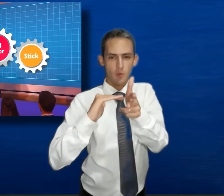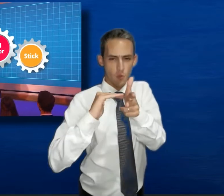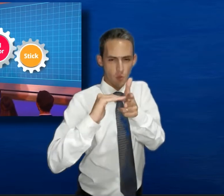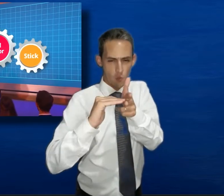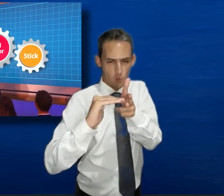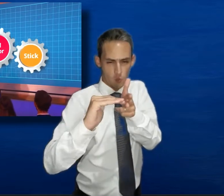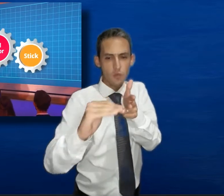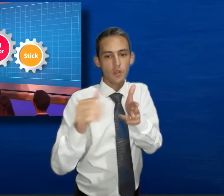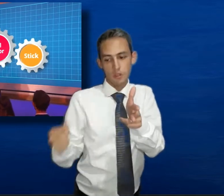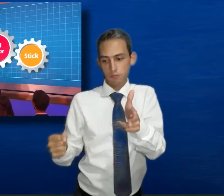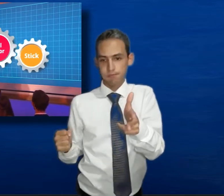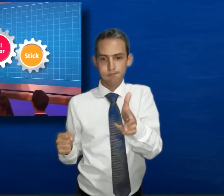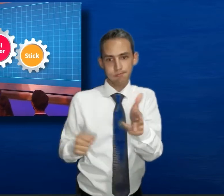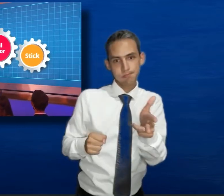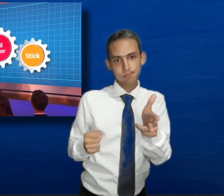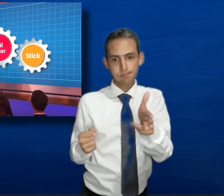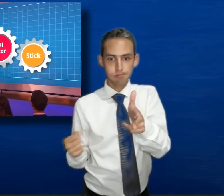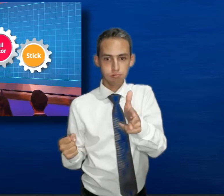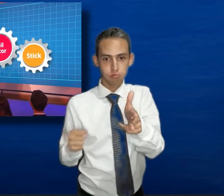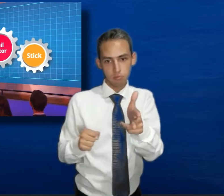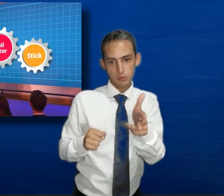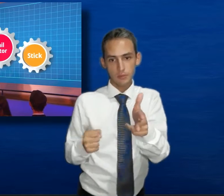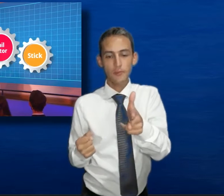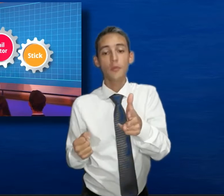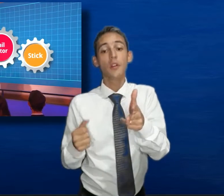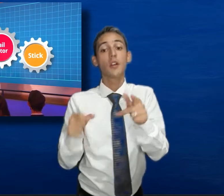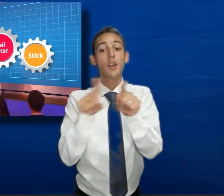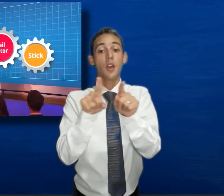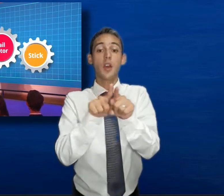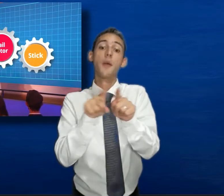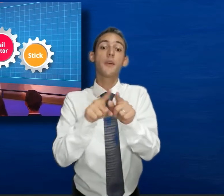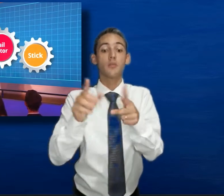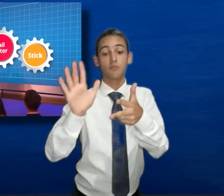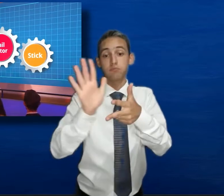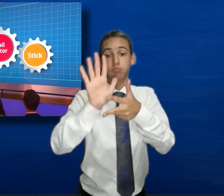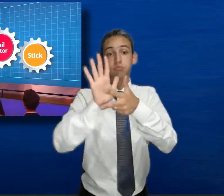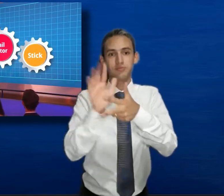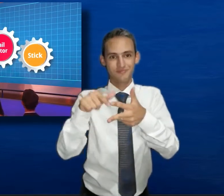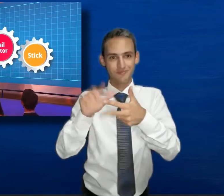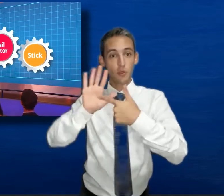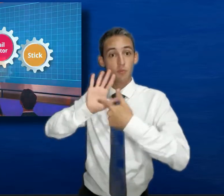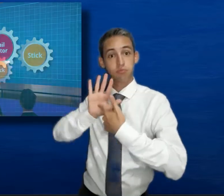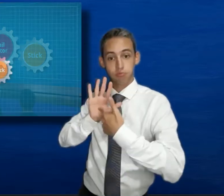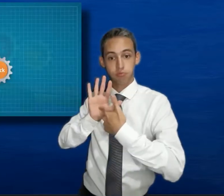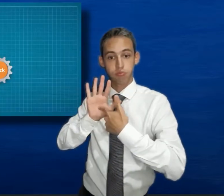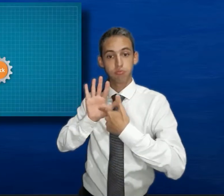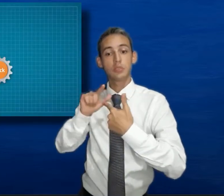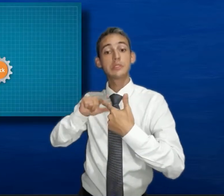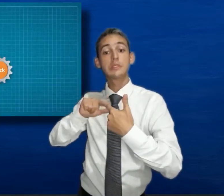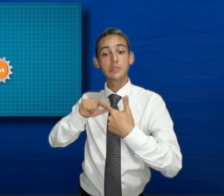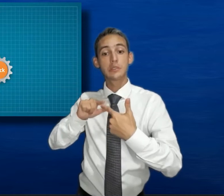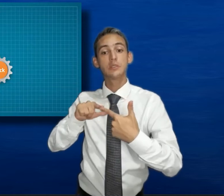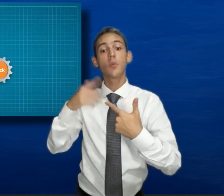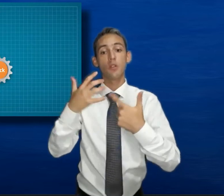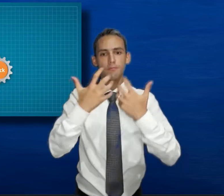do helicóptero. E também a capacidade de giro e estabilidade, trabalhando em conjunto com o rotor principal